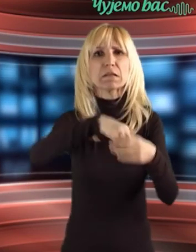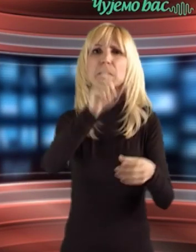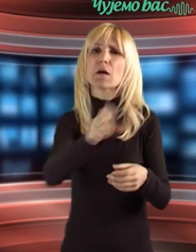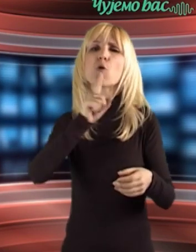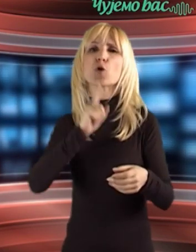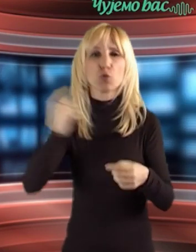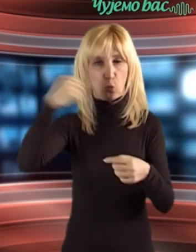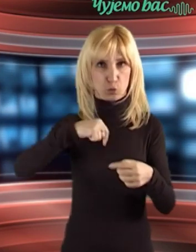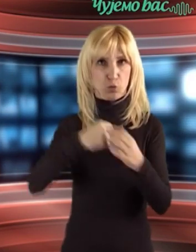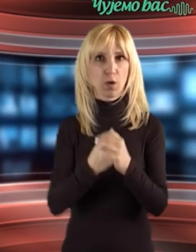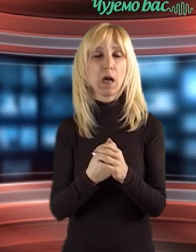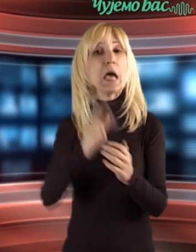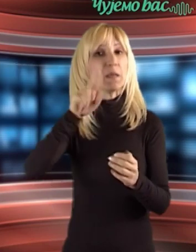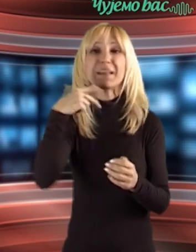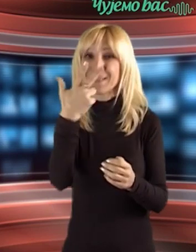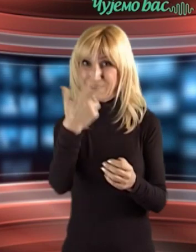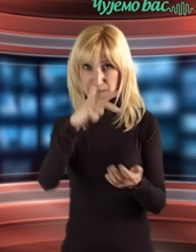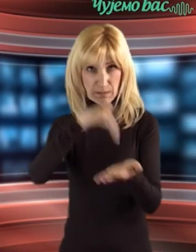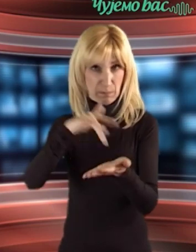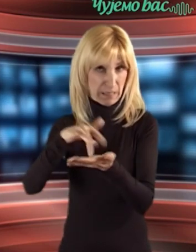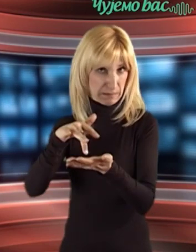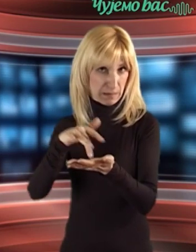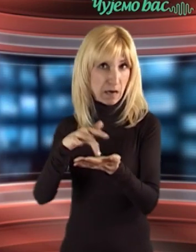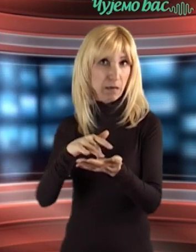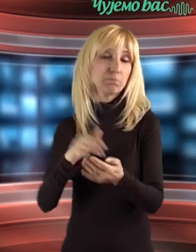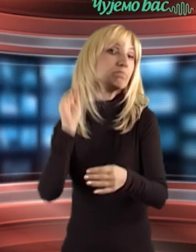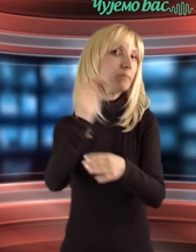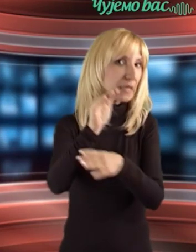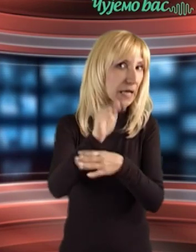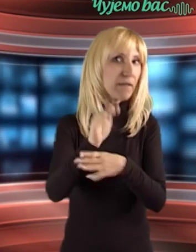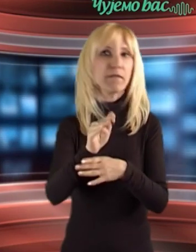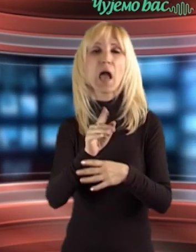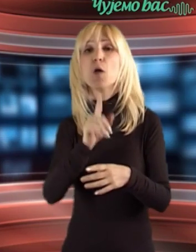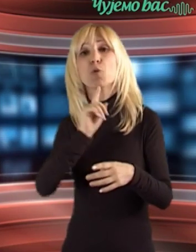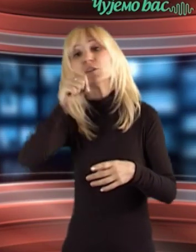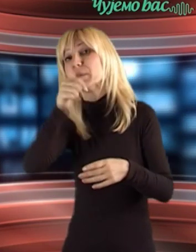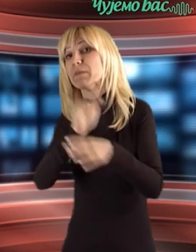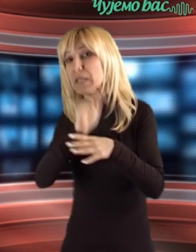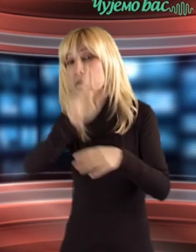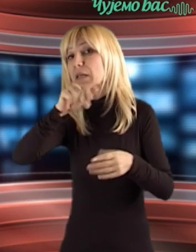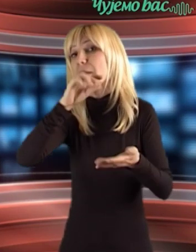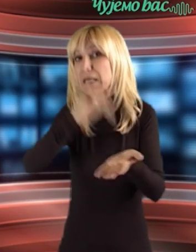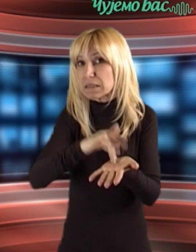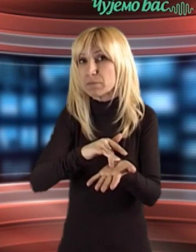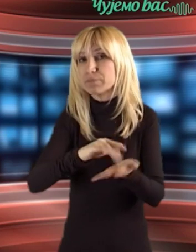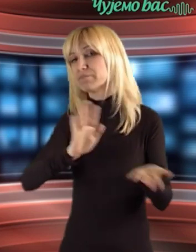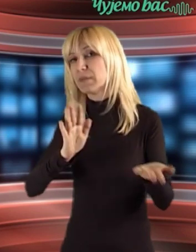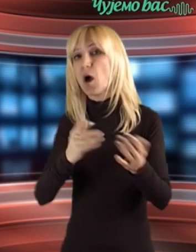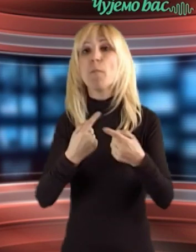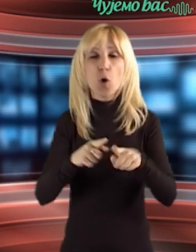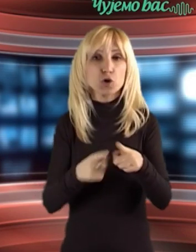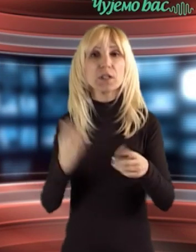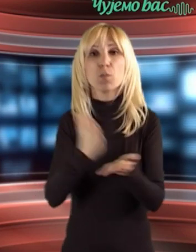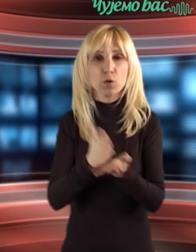školu. 30 mesta će biti i prijave su tako da ko se prvi prijavi može da učestvuju